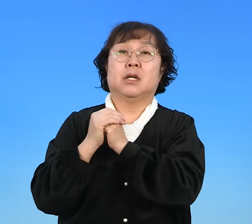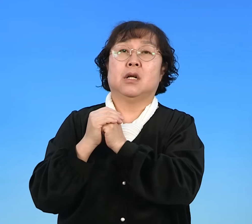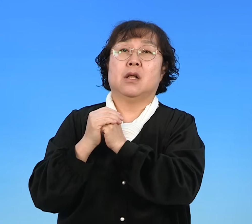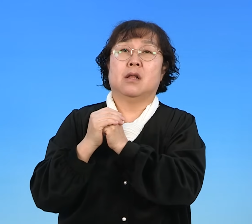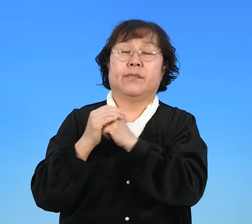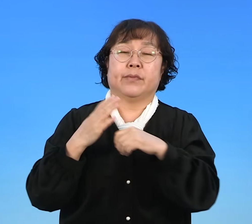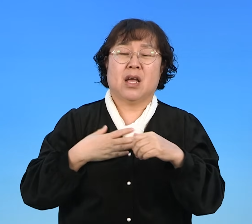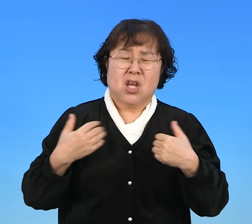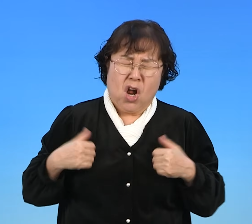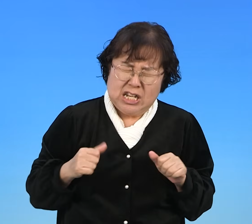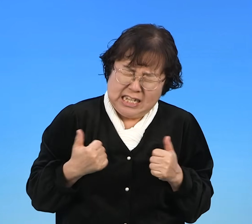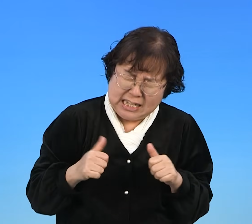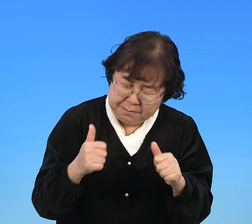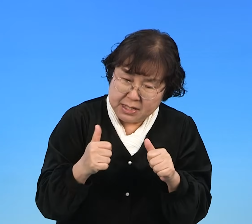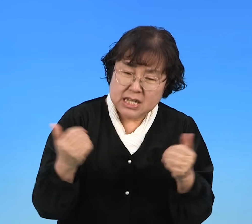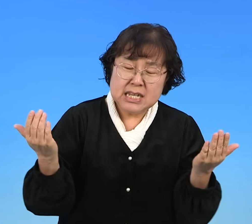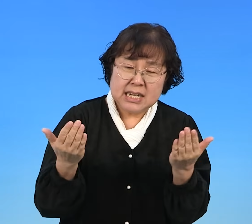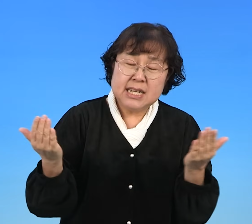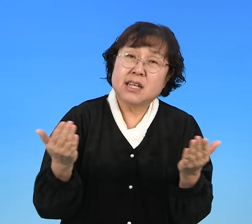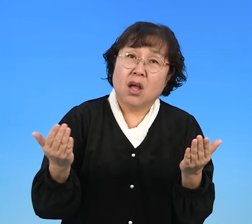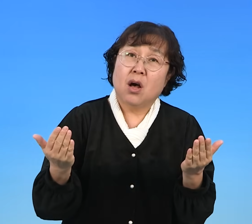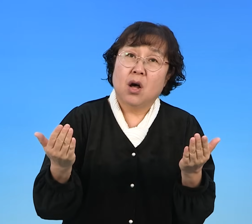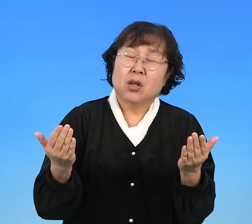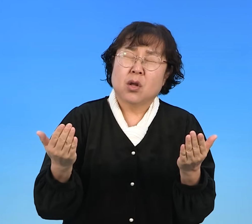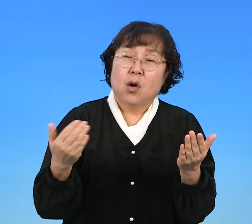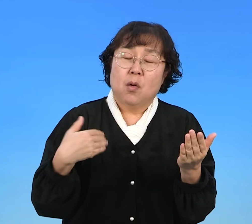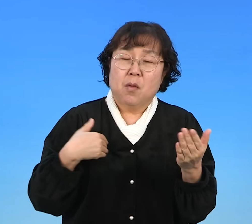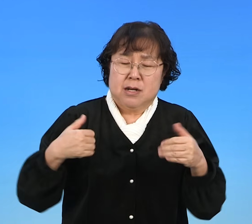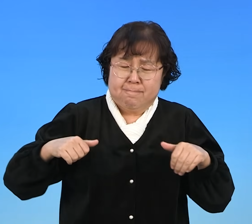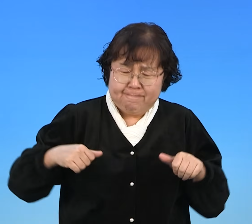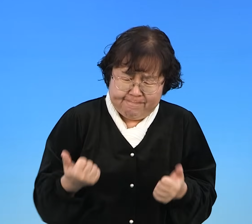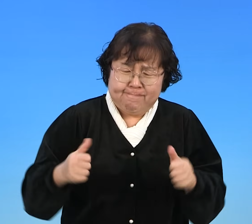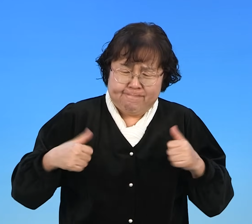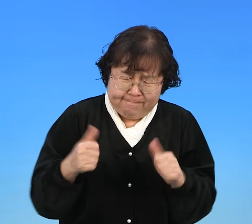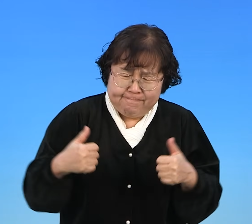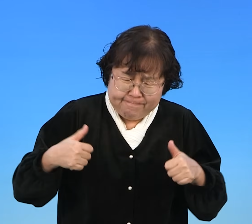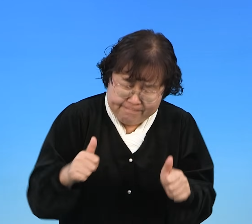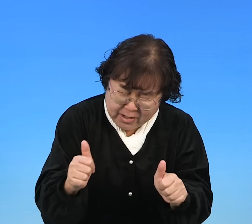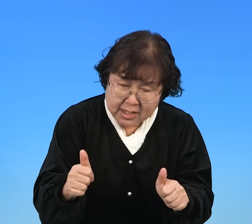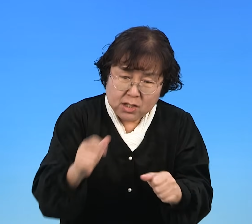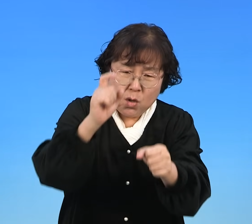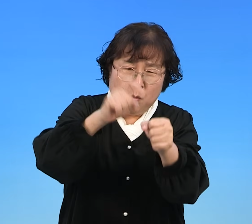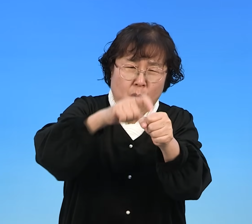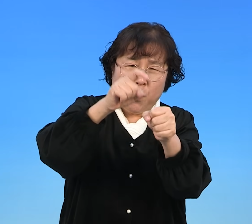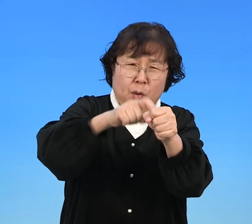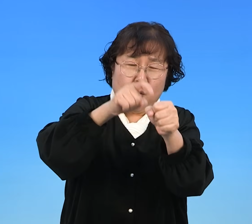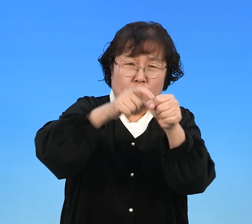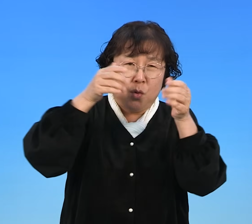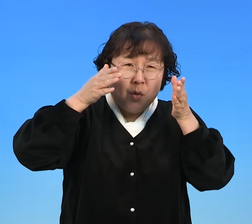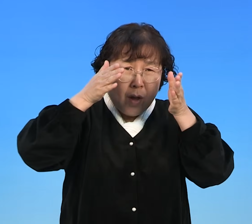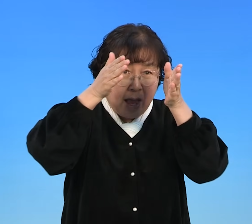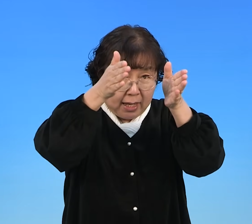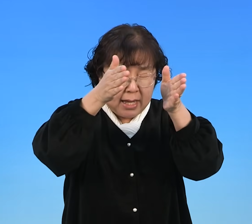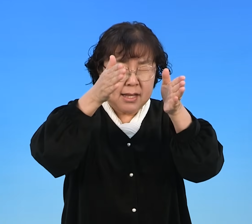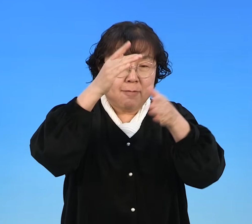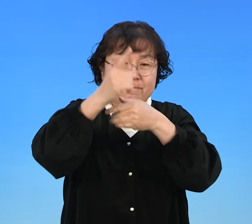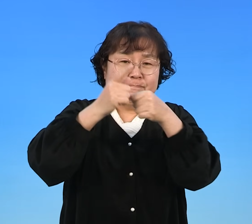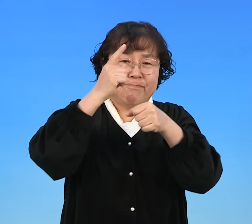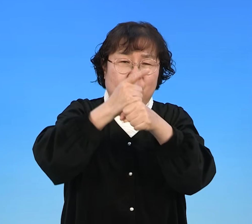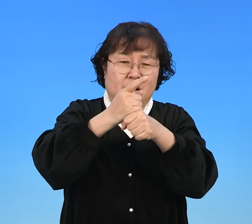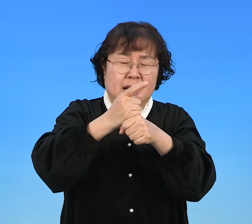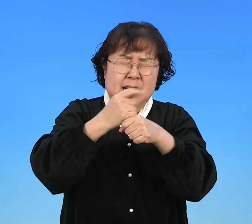뭔가를 위하여 열심히 달렸습니다. 열심히 달리고 또 달리고 그렇게 하고 목표를 향해 내달리는